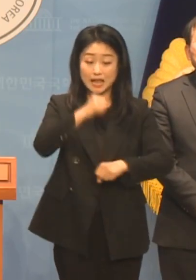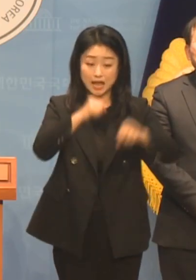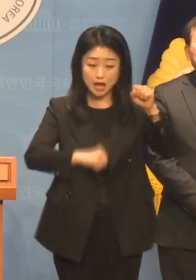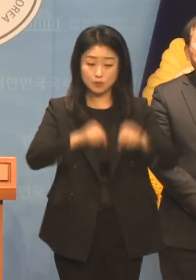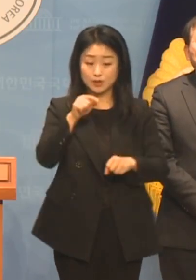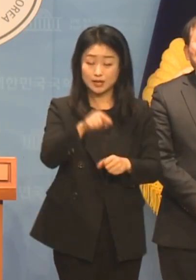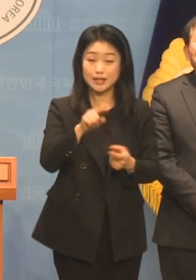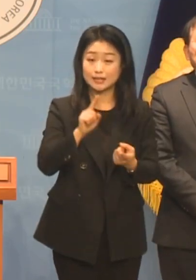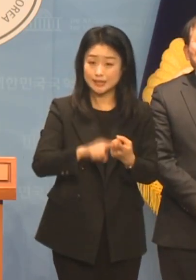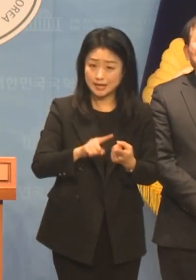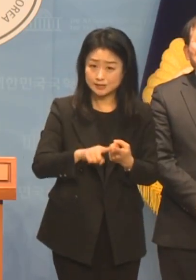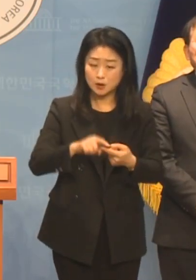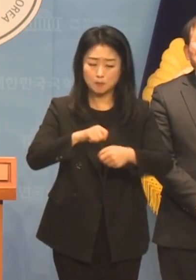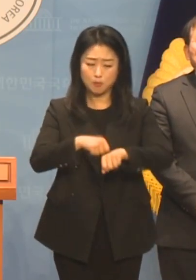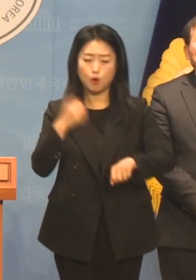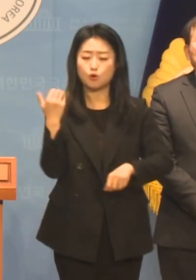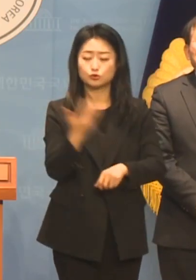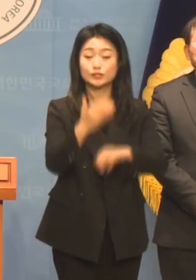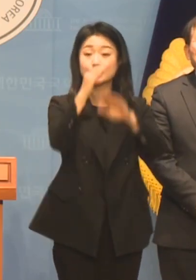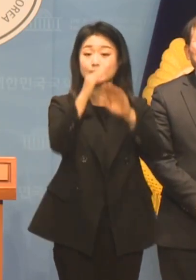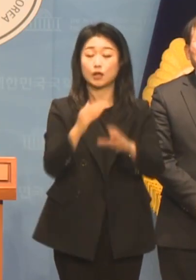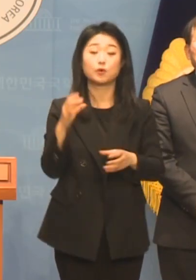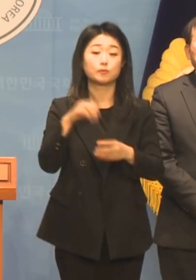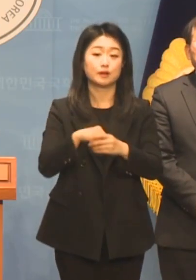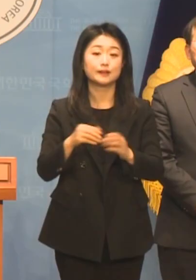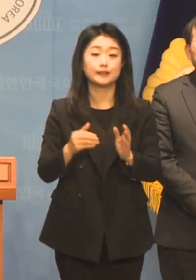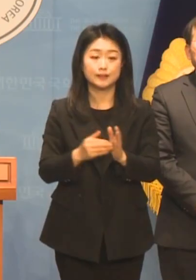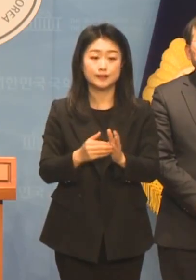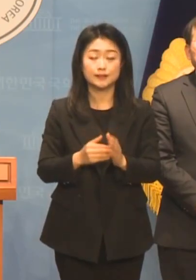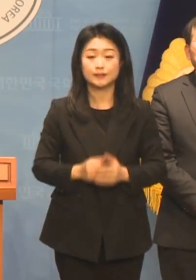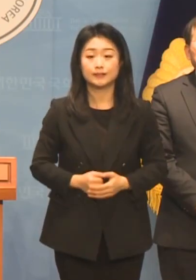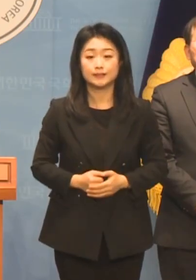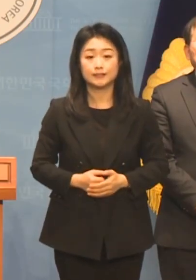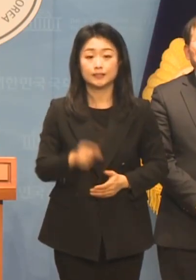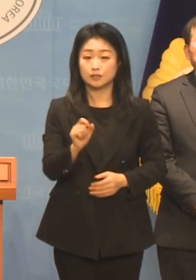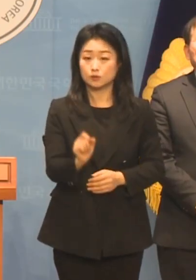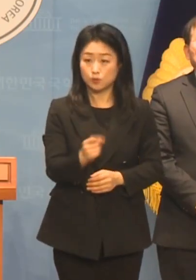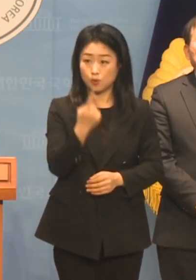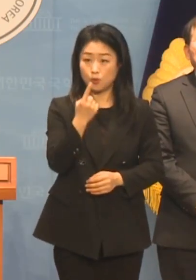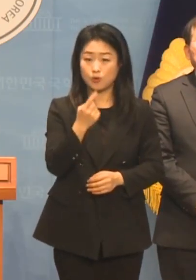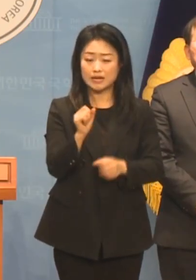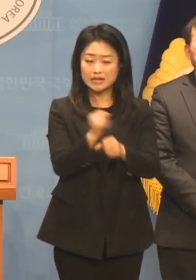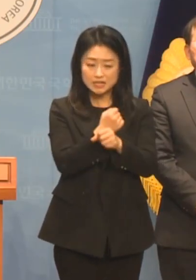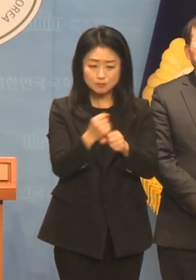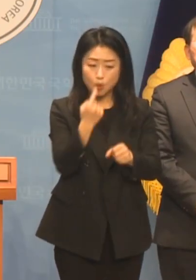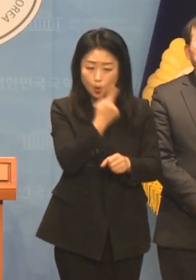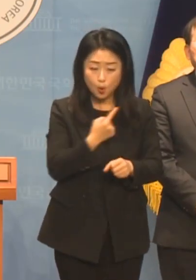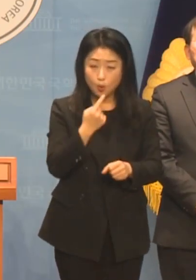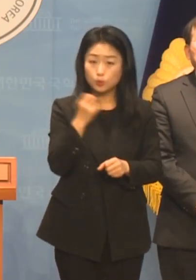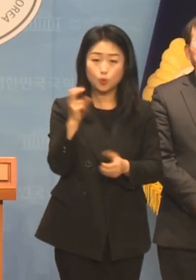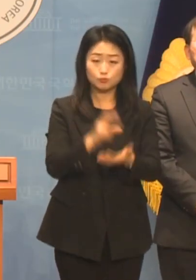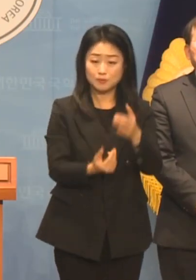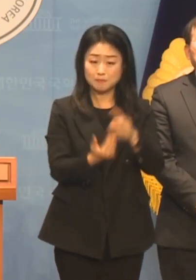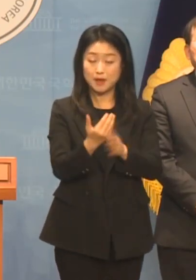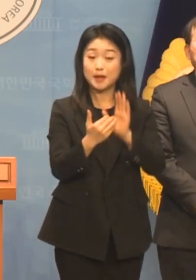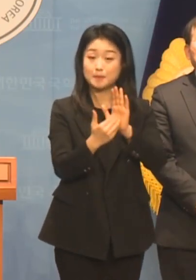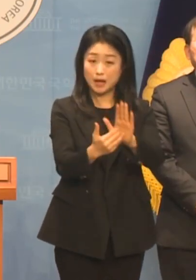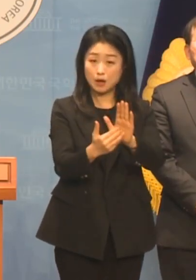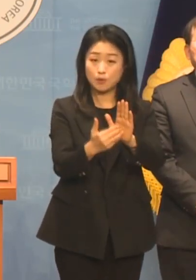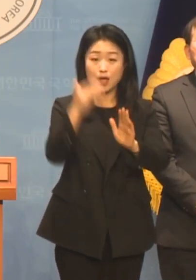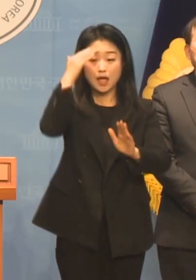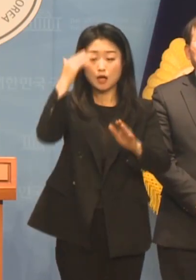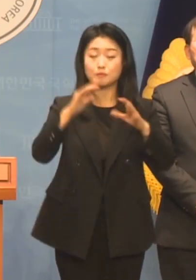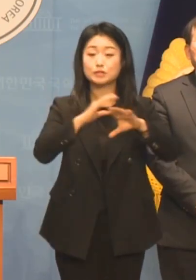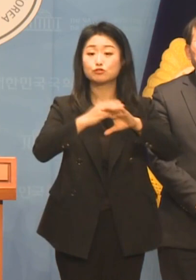대해 강력하게 처벌하는 등의 내용을 담았습니다. 이를 통해 음모론의 재발을 방지하여 우리